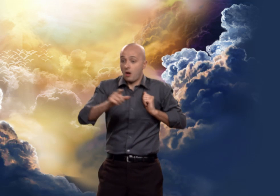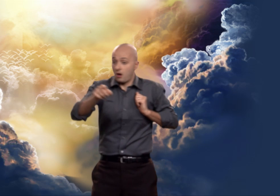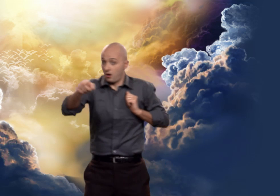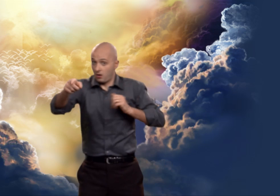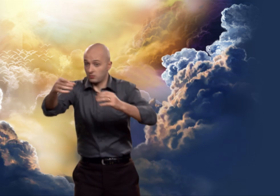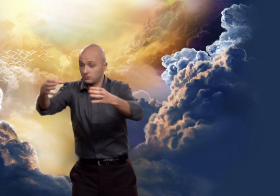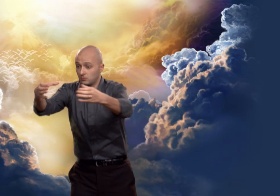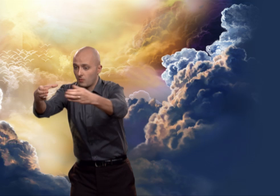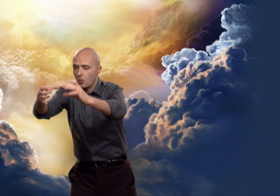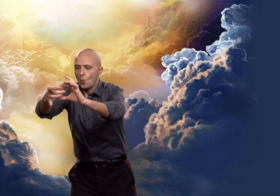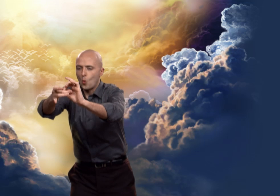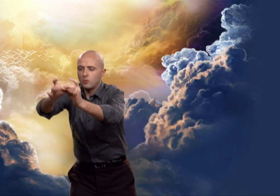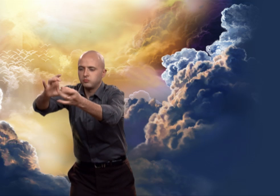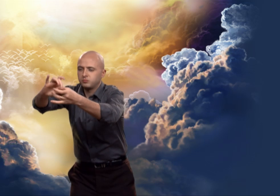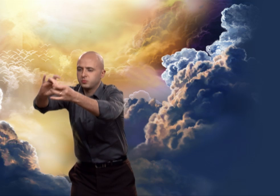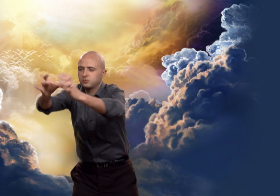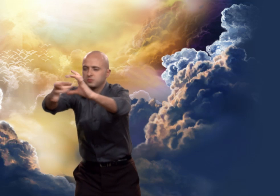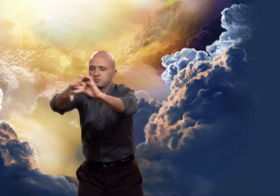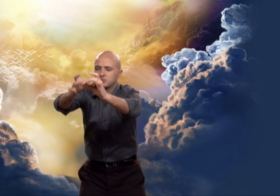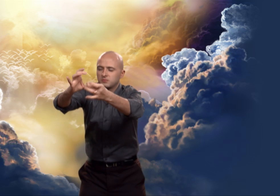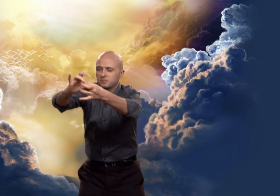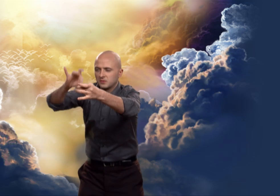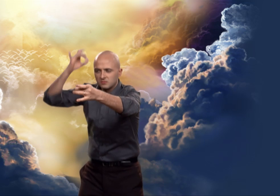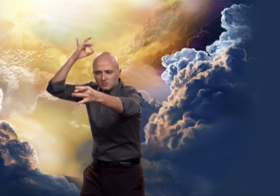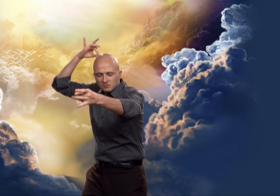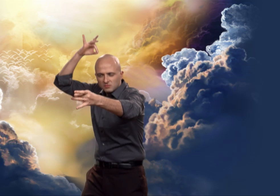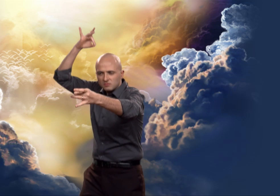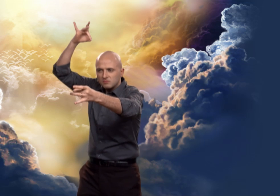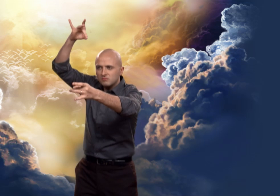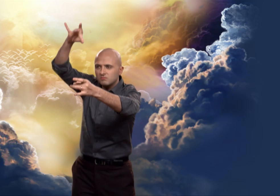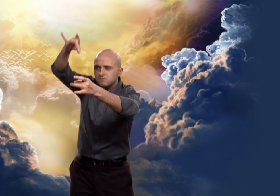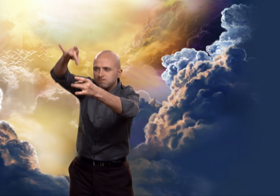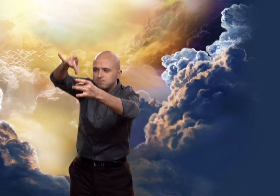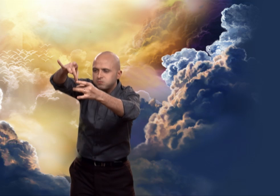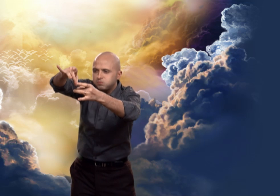seu poder ao de Cristo e neutralizar a influência do Espírito Santo.